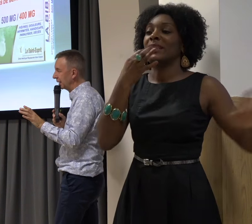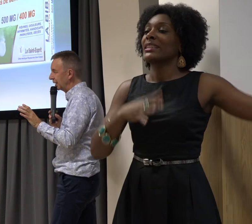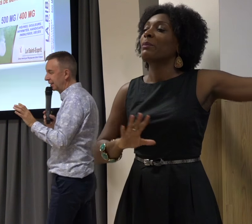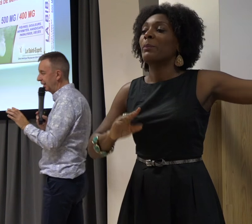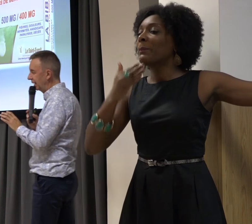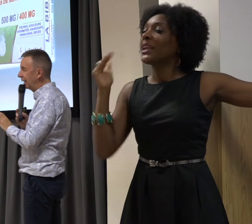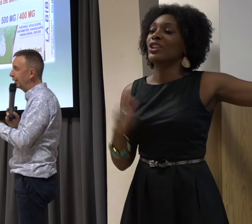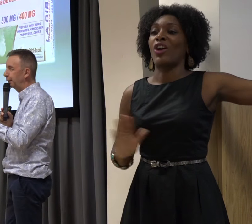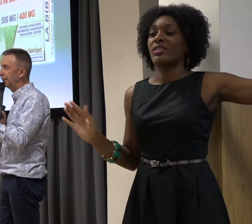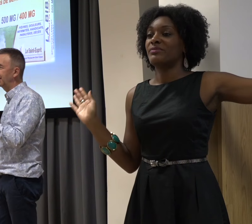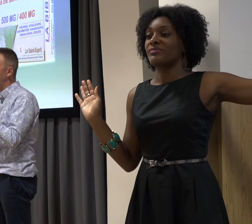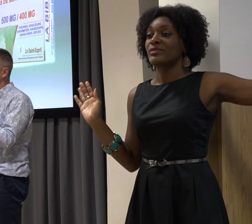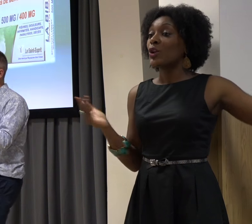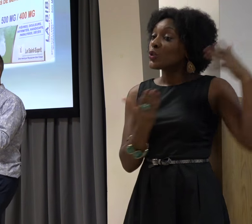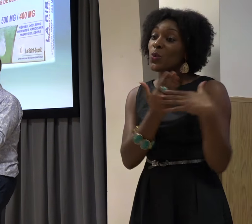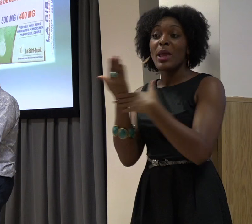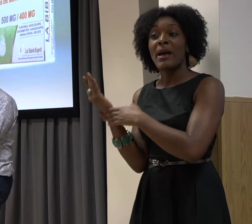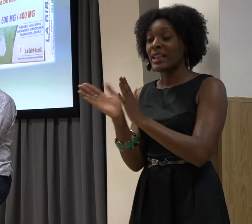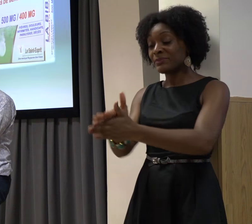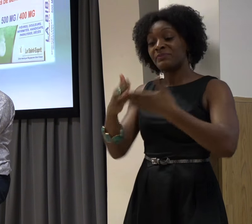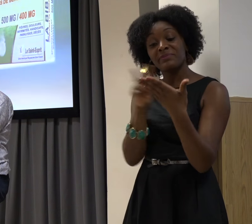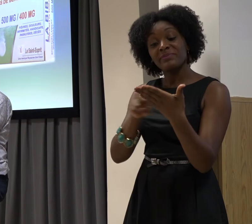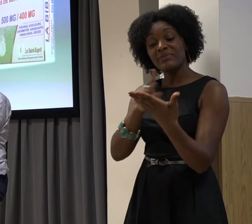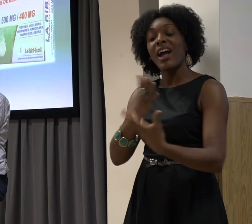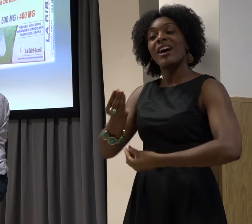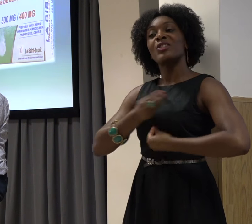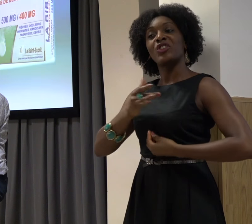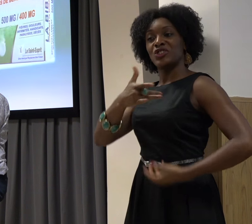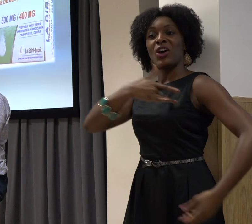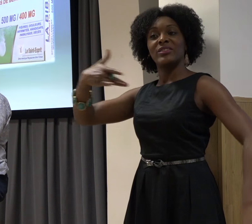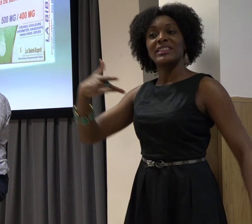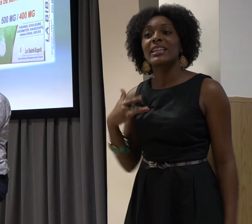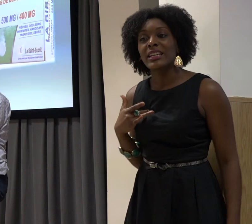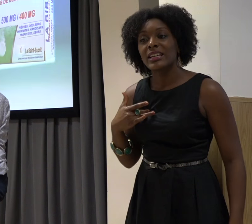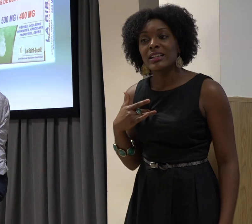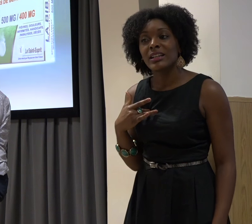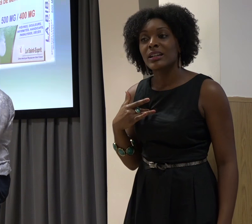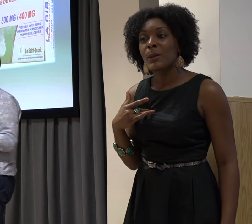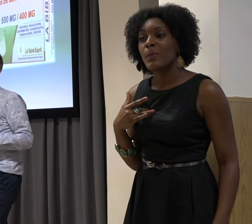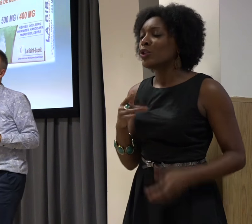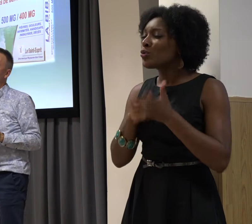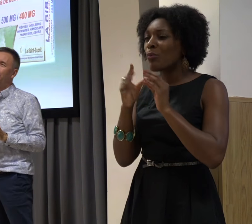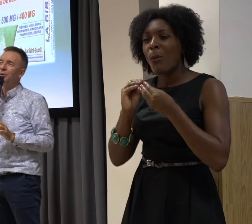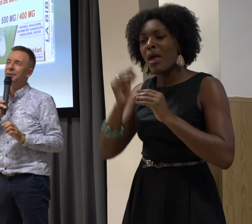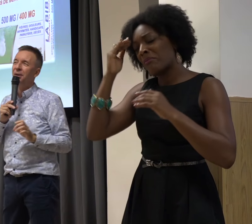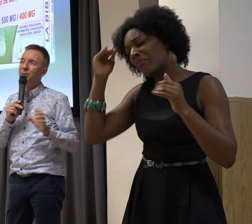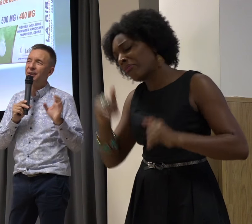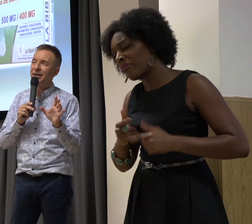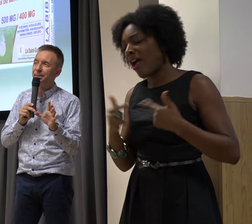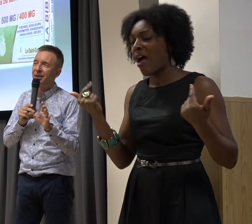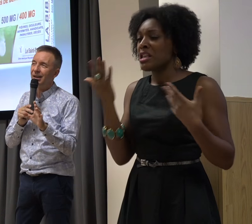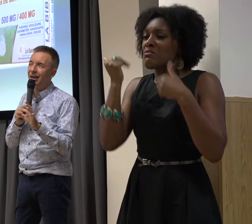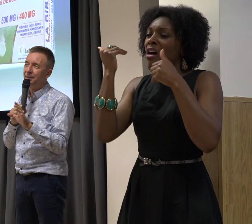effervescent, c'est efficace. Je peux vous assurer, en face de tous les malaises, en face de tous les maux, vous le prenez.